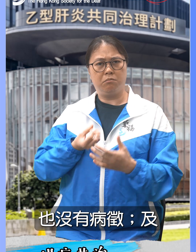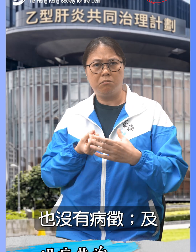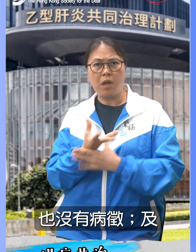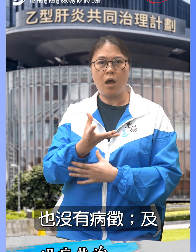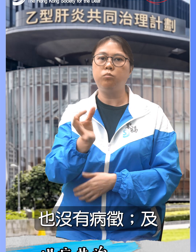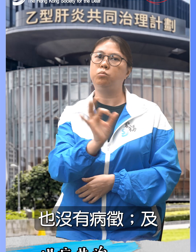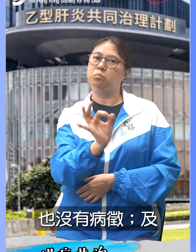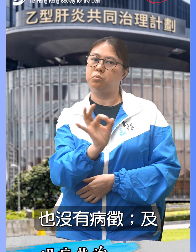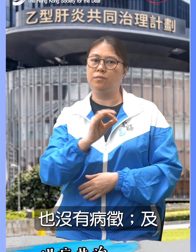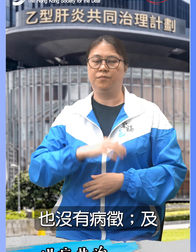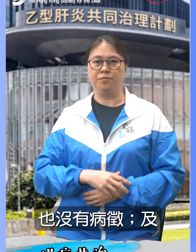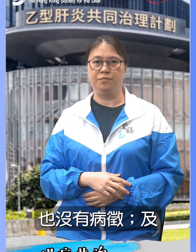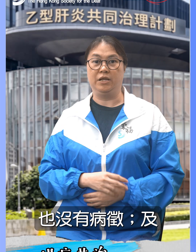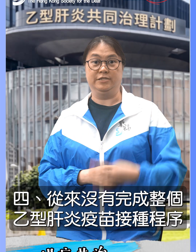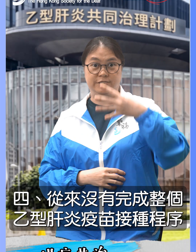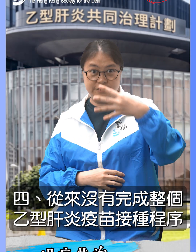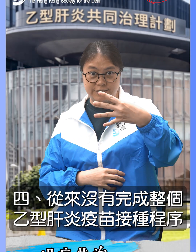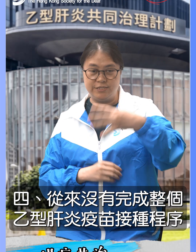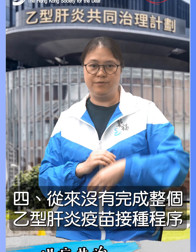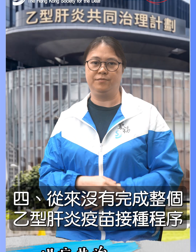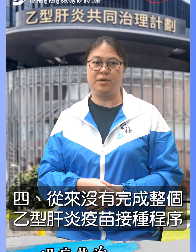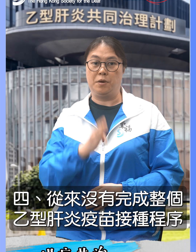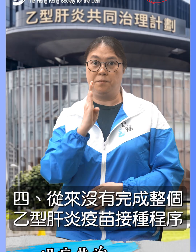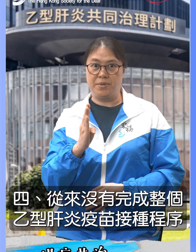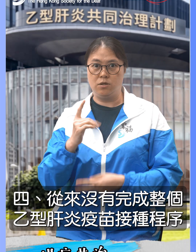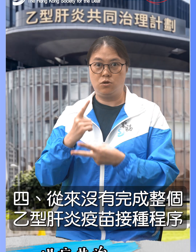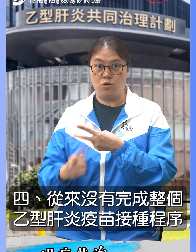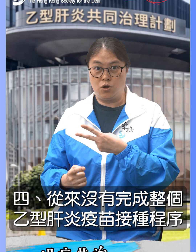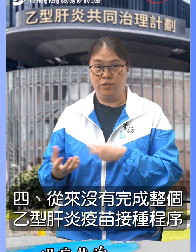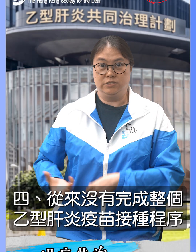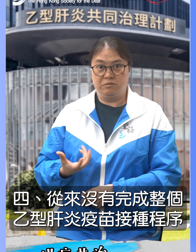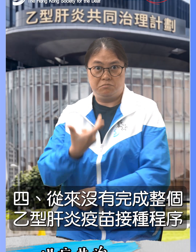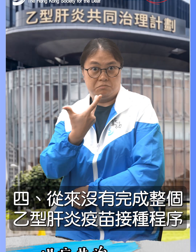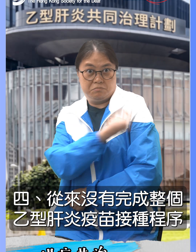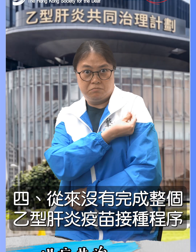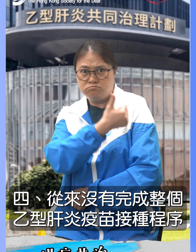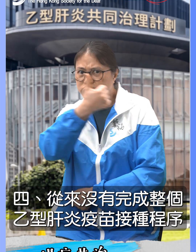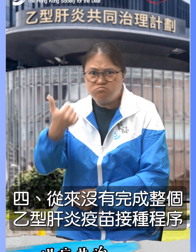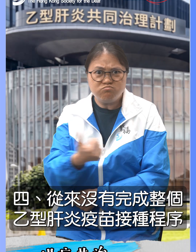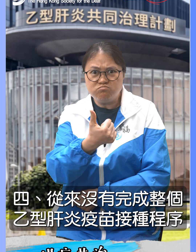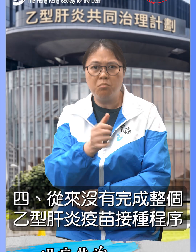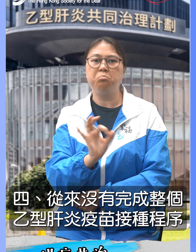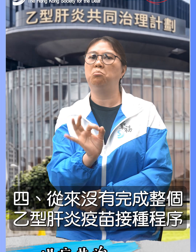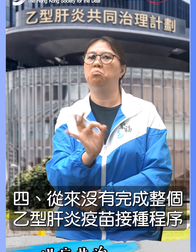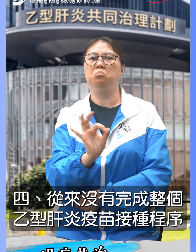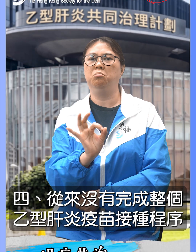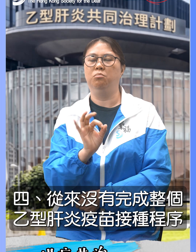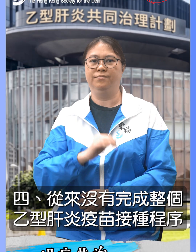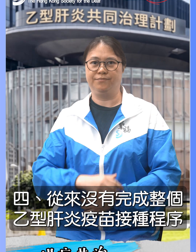徵，以及第四，從嚟冇完成整個乙型肝炎疫苗接種程